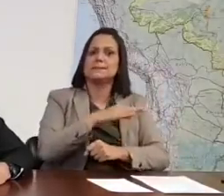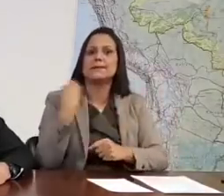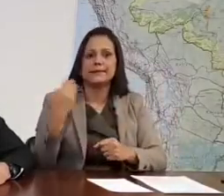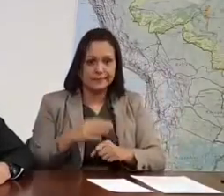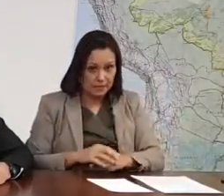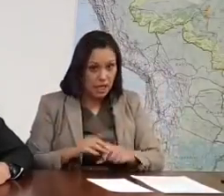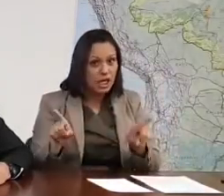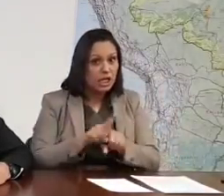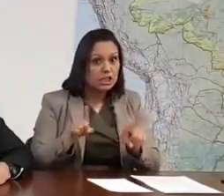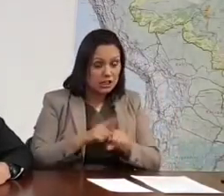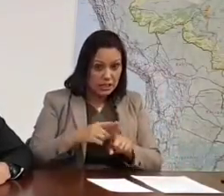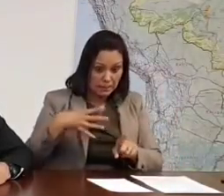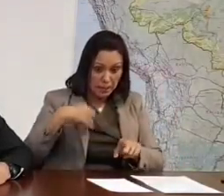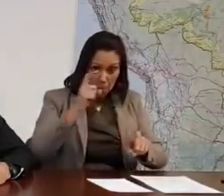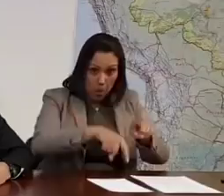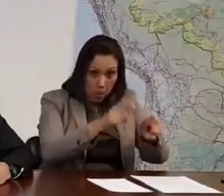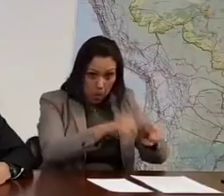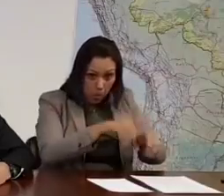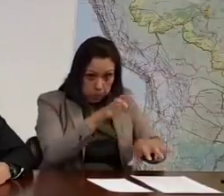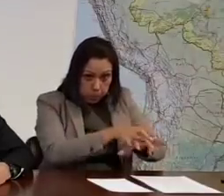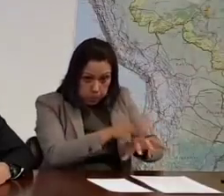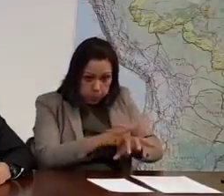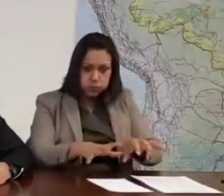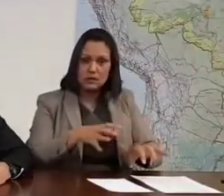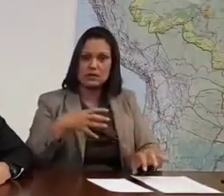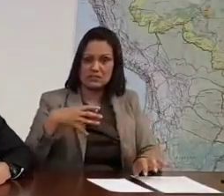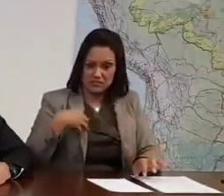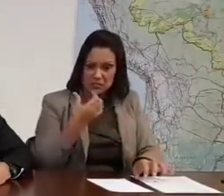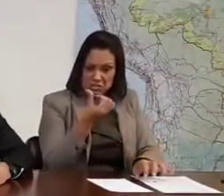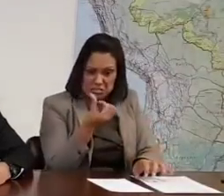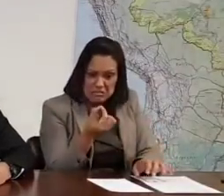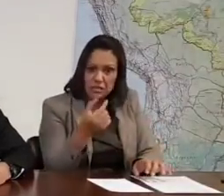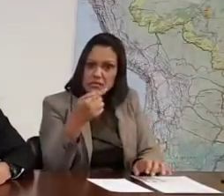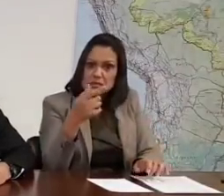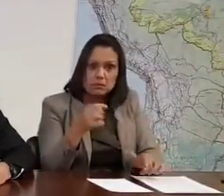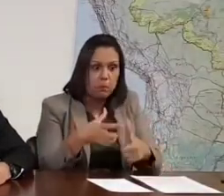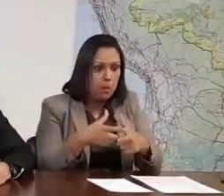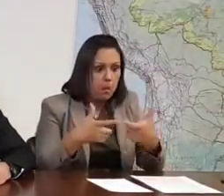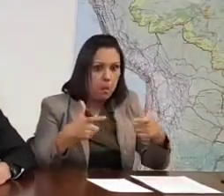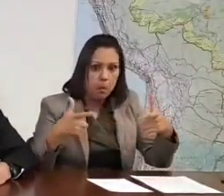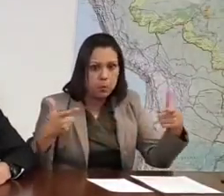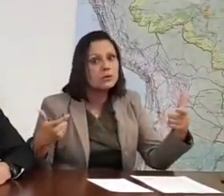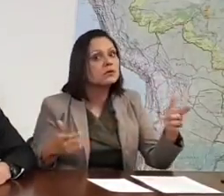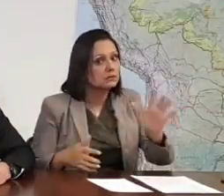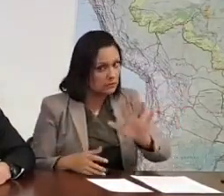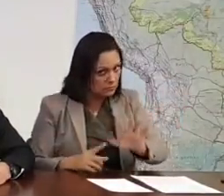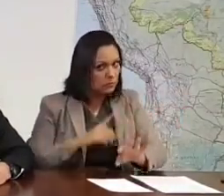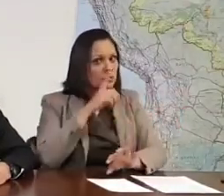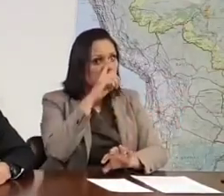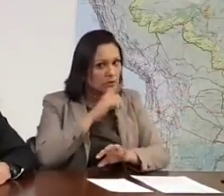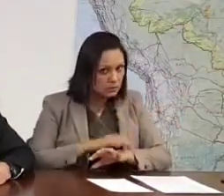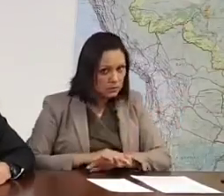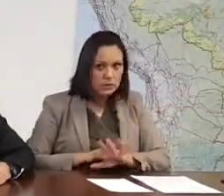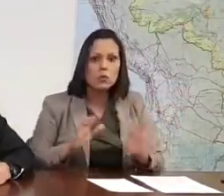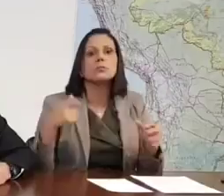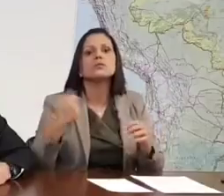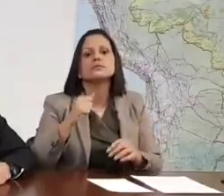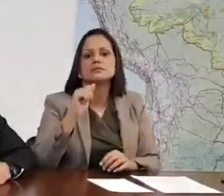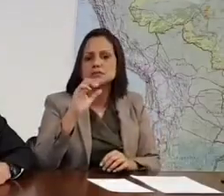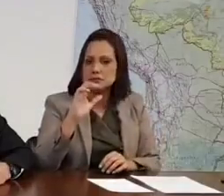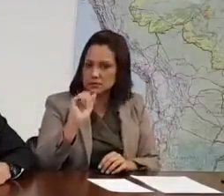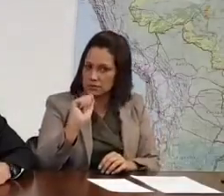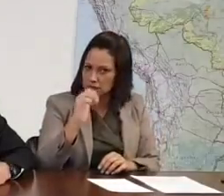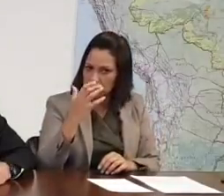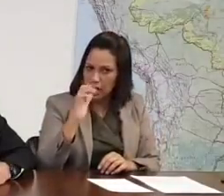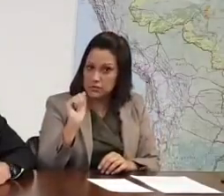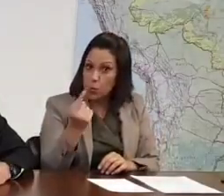60, 70 por ano cada casal, por aí. Grande rebanho de javali. Então é em progressão geométrica. Então a caça é a única caça liberada no